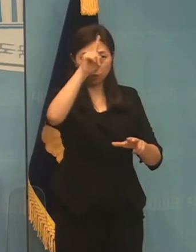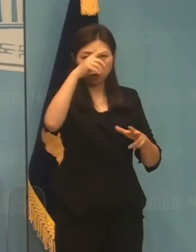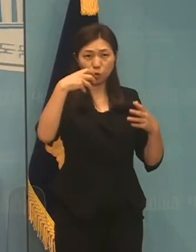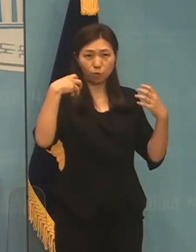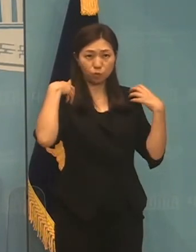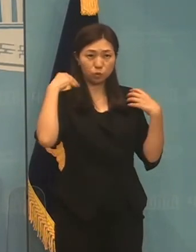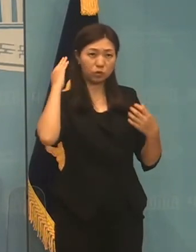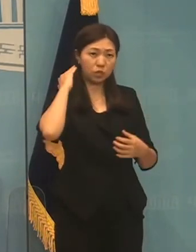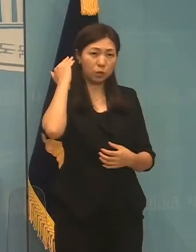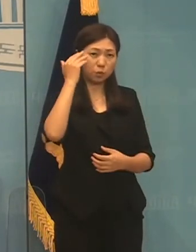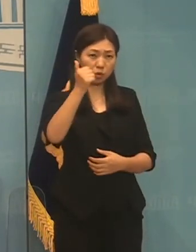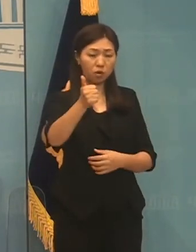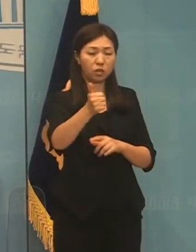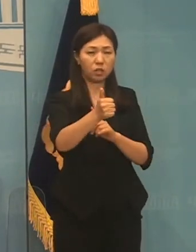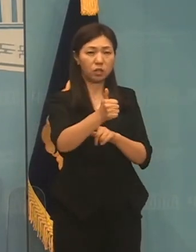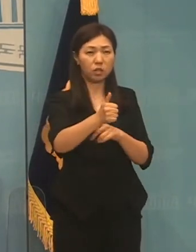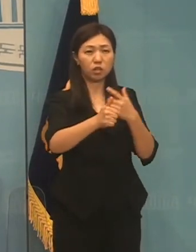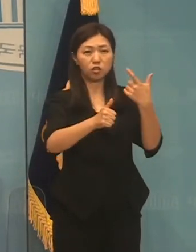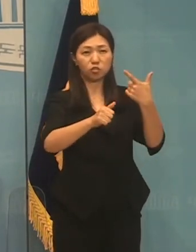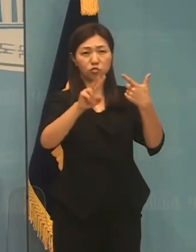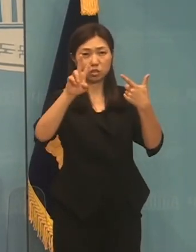6.25 전범집단인